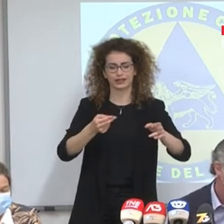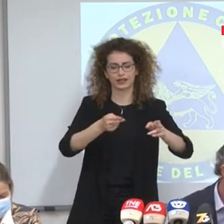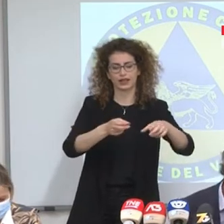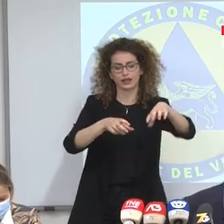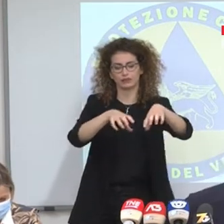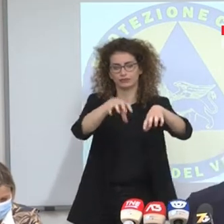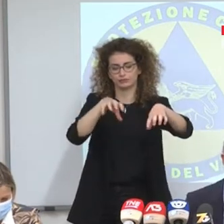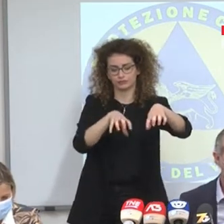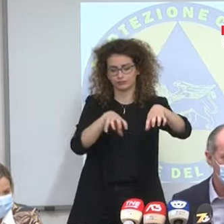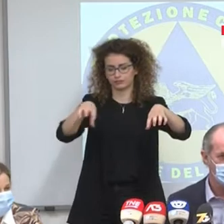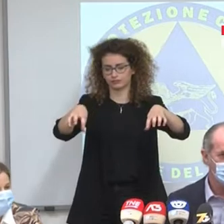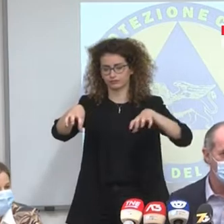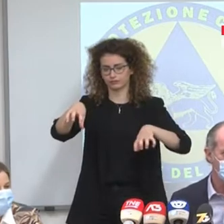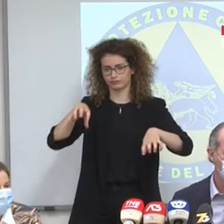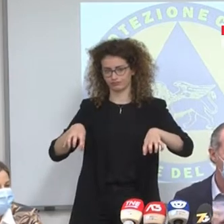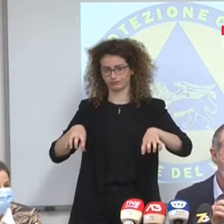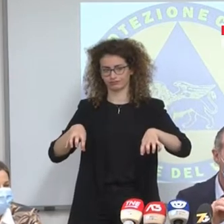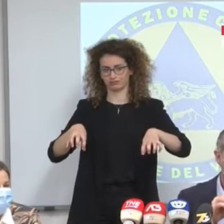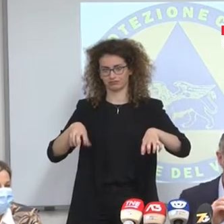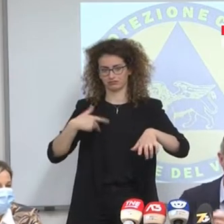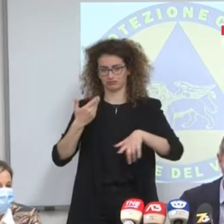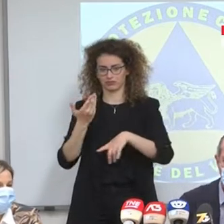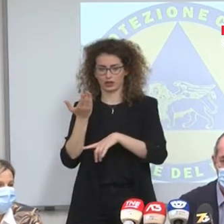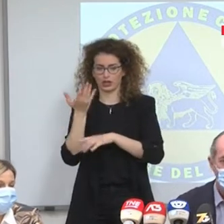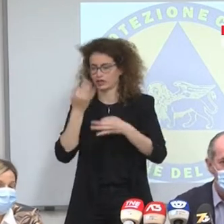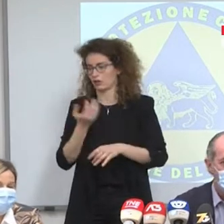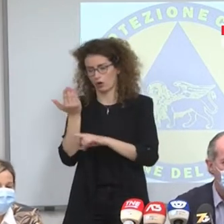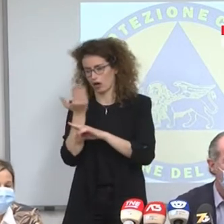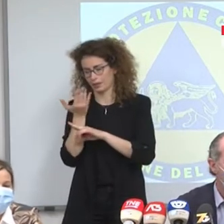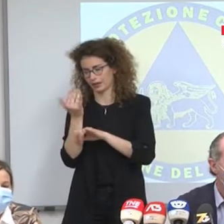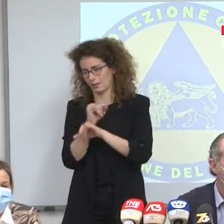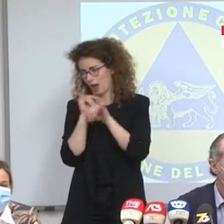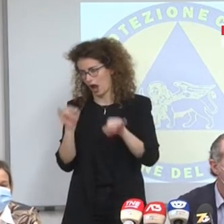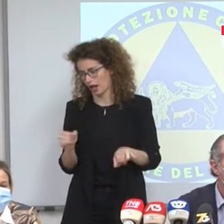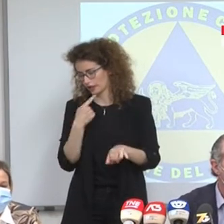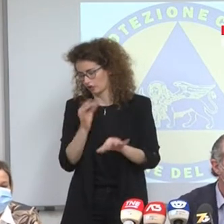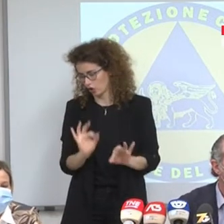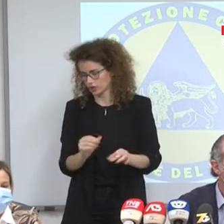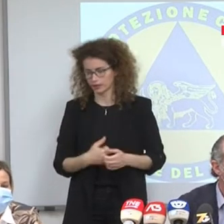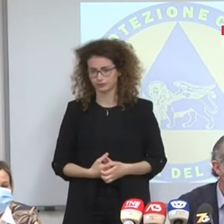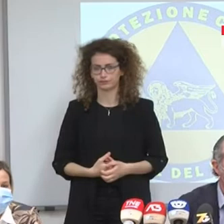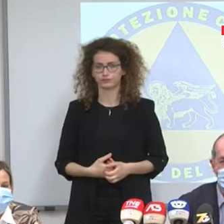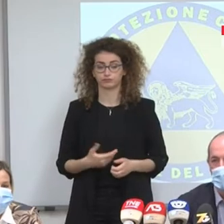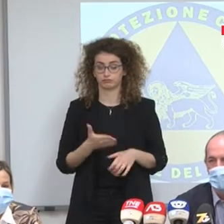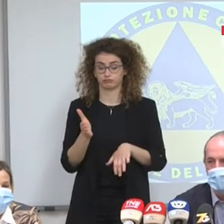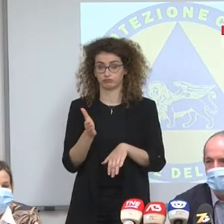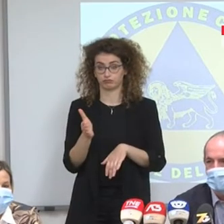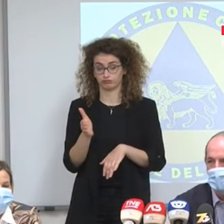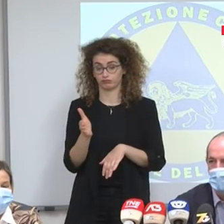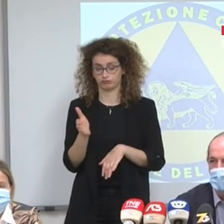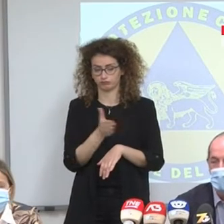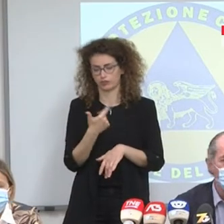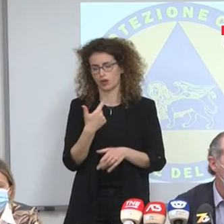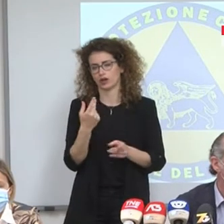robe che non, uno non ha neanche mai fatto il cameriere per dire una roba del genere. E, però al di là di questo, che poi una soluzione